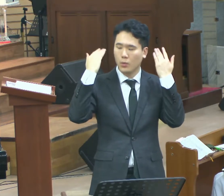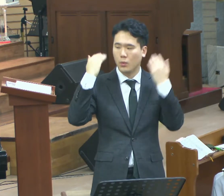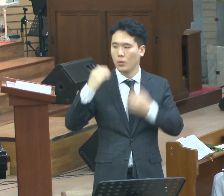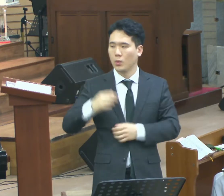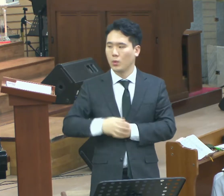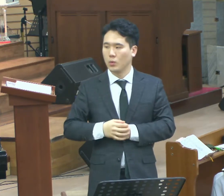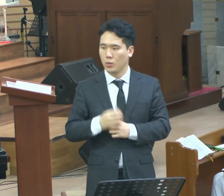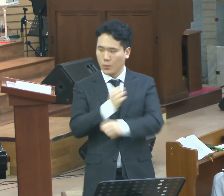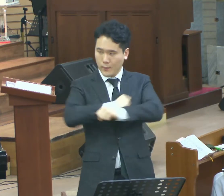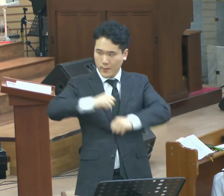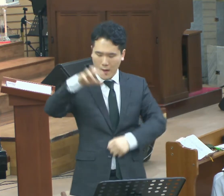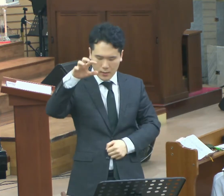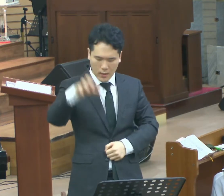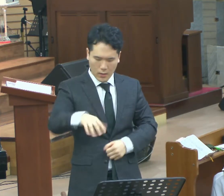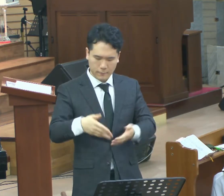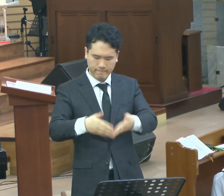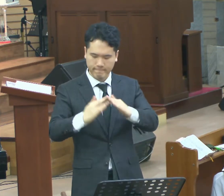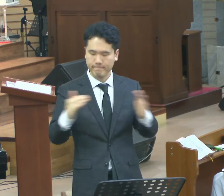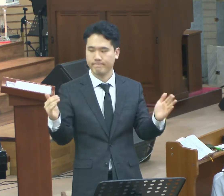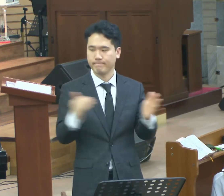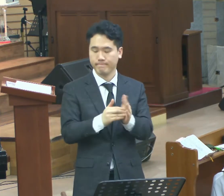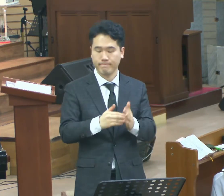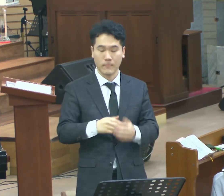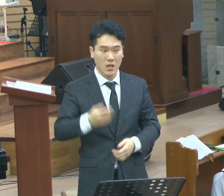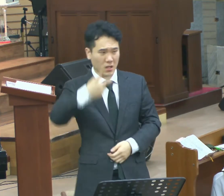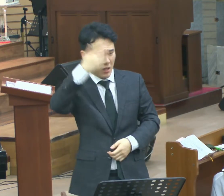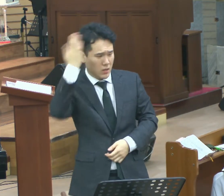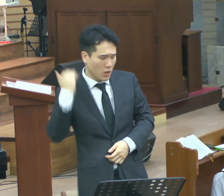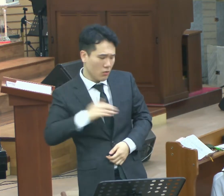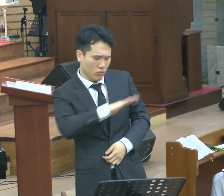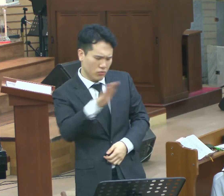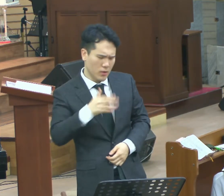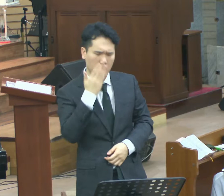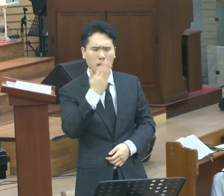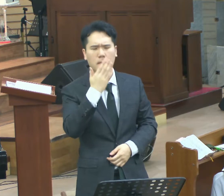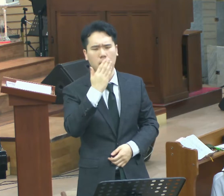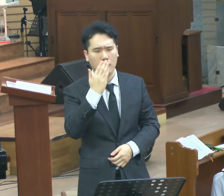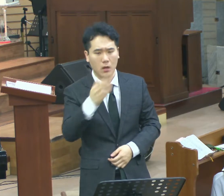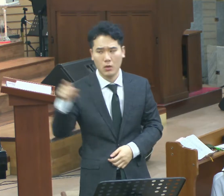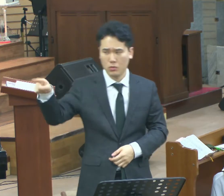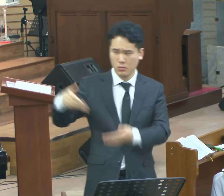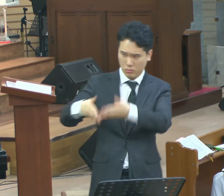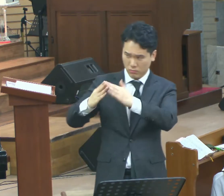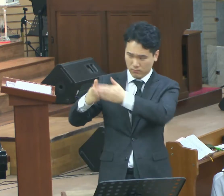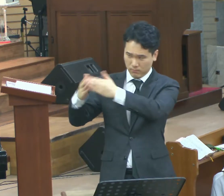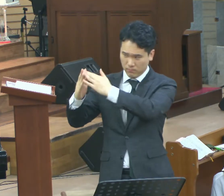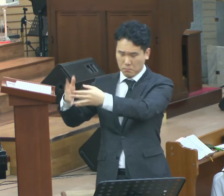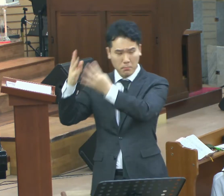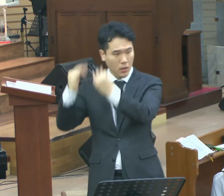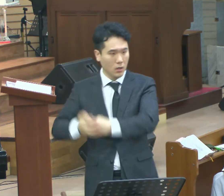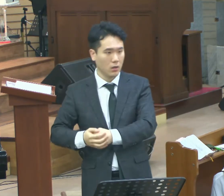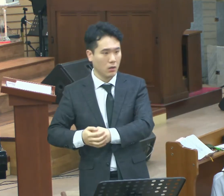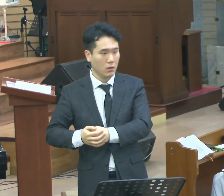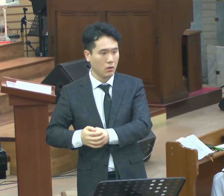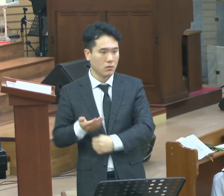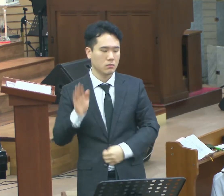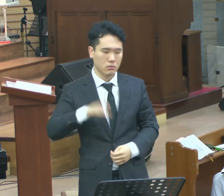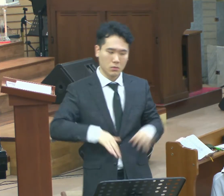옛날에 했어요. 5년, 6년, 7년 전에 했어요. 지금 못해요? 그럼 믿음이 꺾인 거예요.